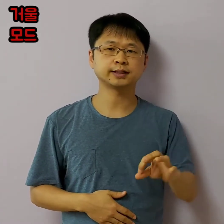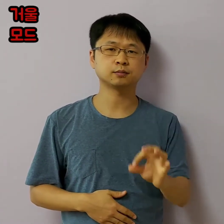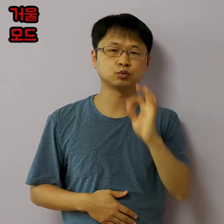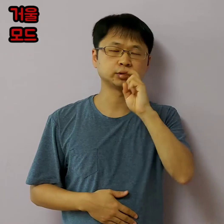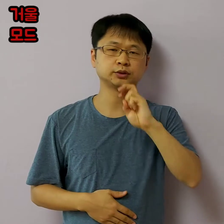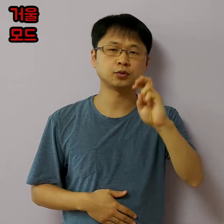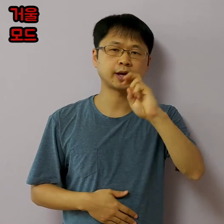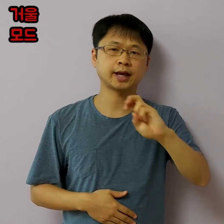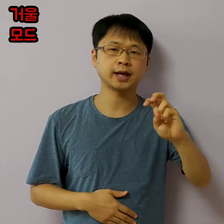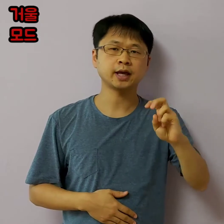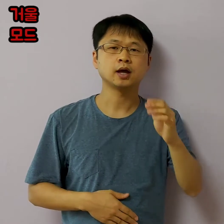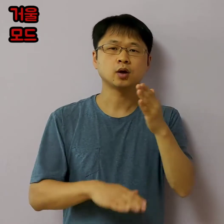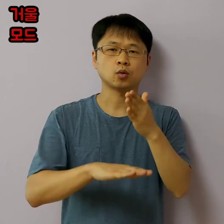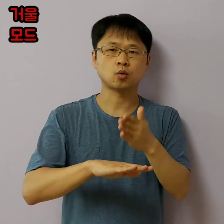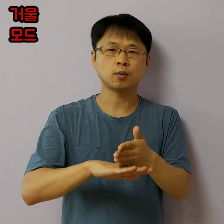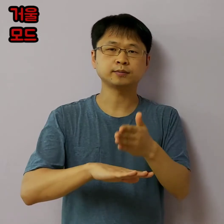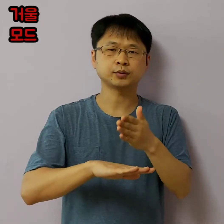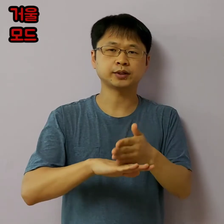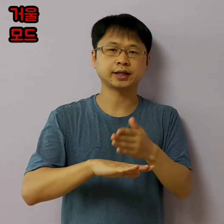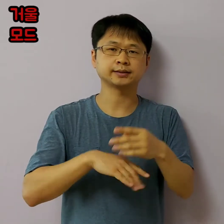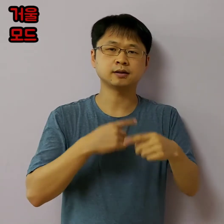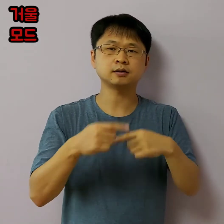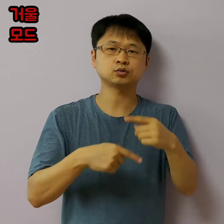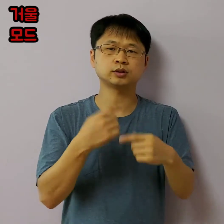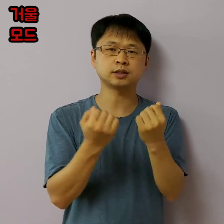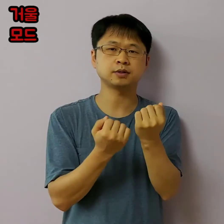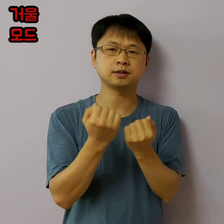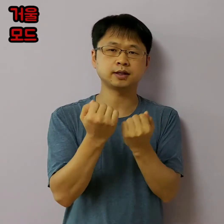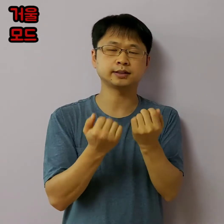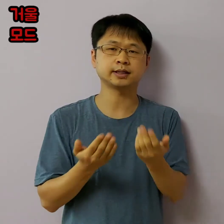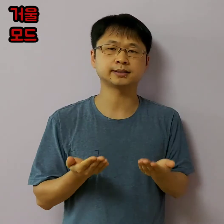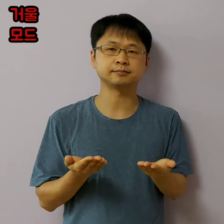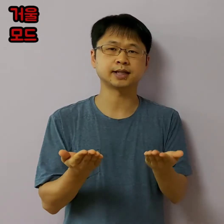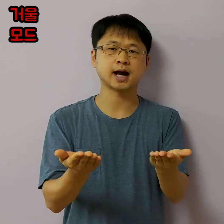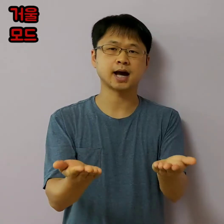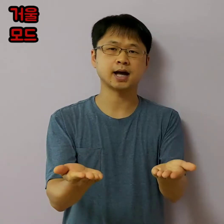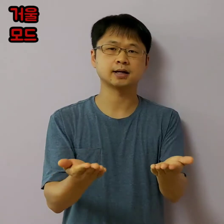김호중님께서 부르신 노래 고맙소에 대해서 수어 설명을 해드리겠습니다.